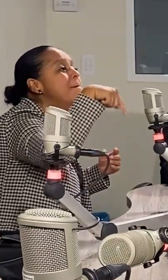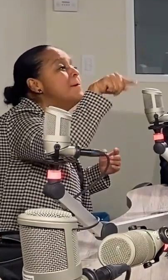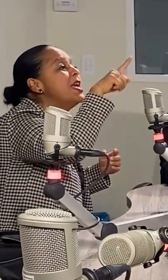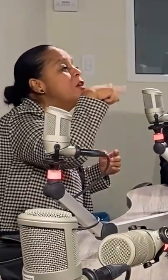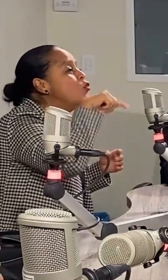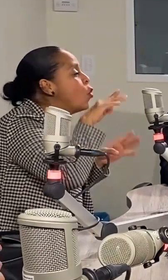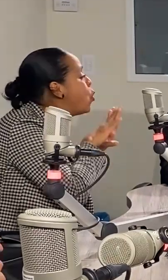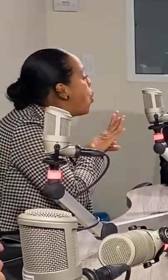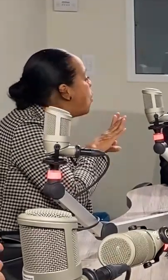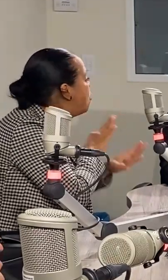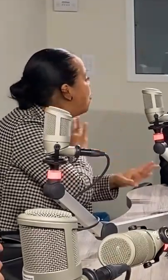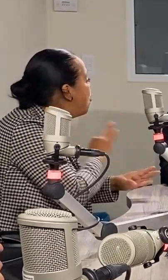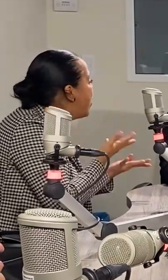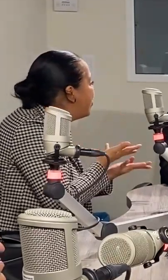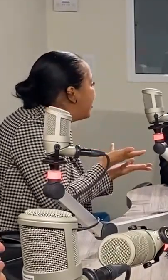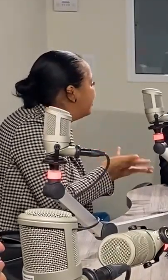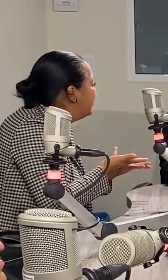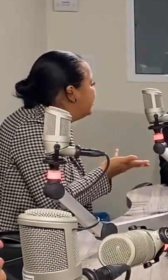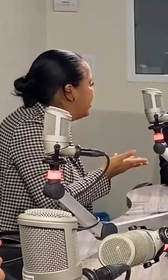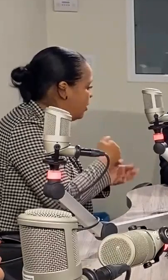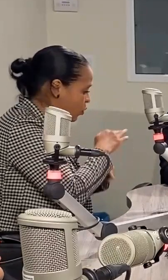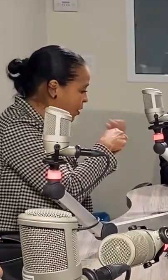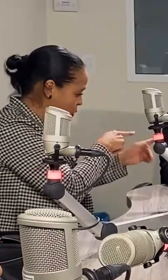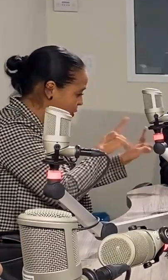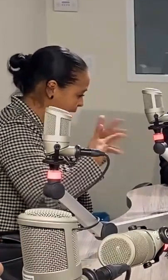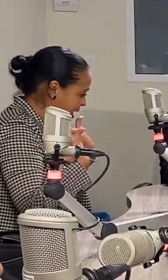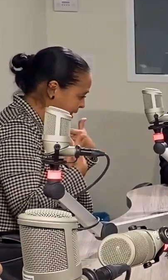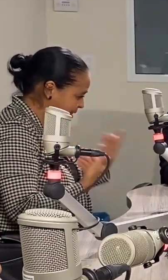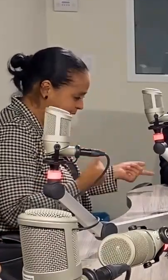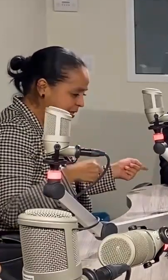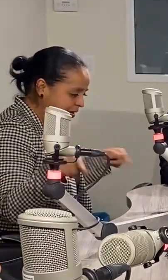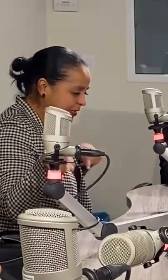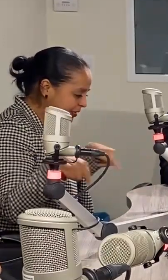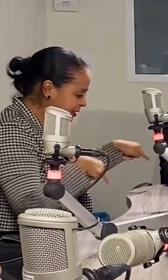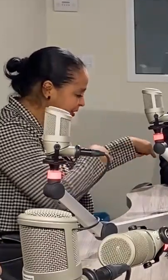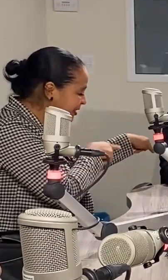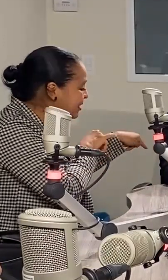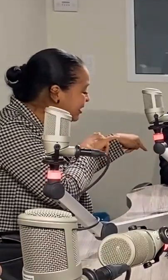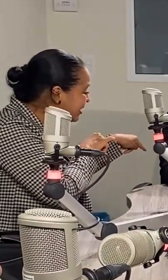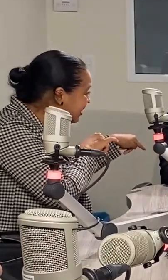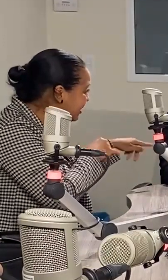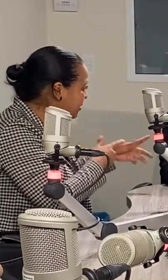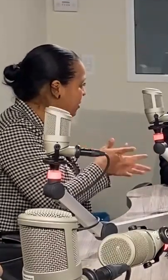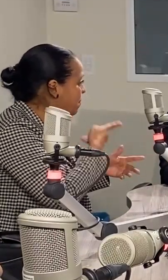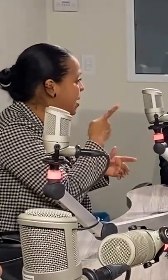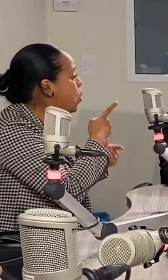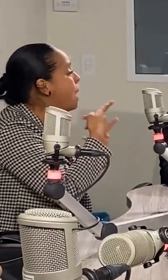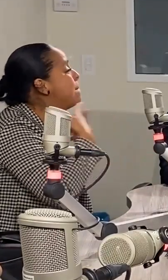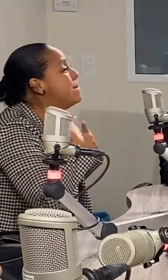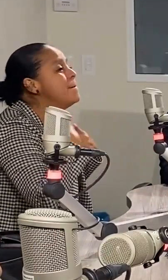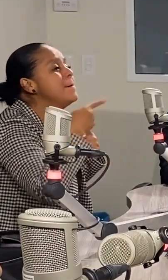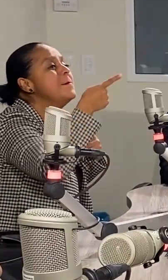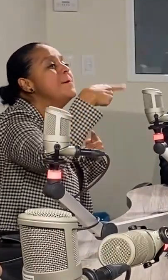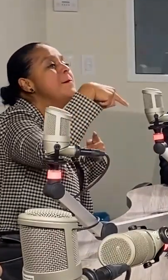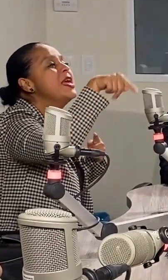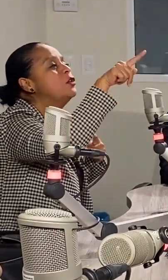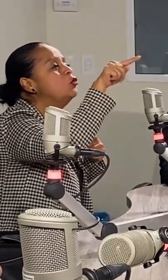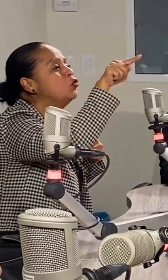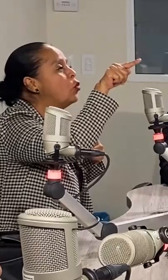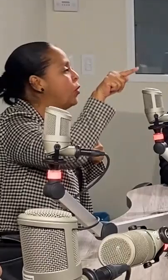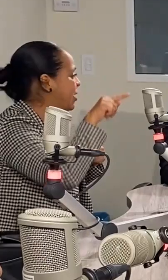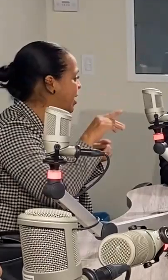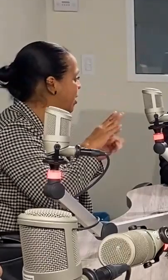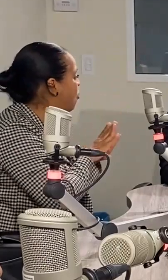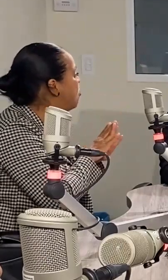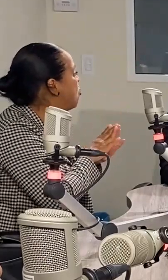todo, ustedes ya lo interiorizaron, ya lo entendieron, ya lo hacen, pero cómo se le hace para que la gente sea más empática, porque la gente